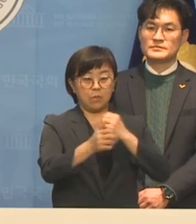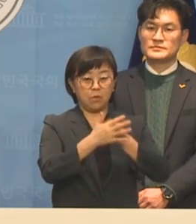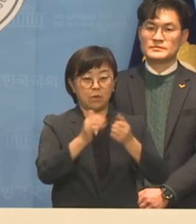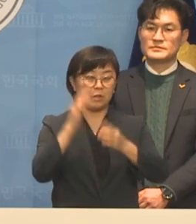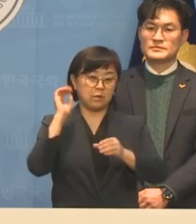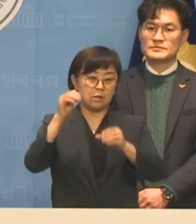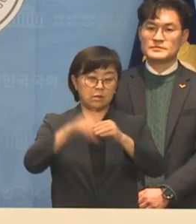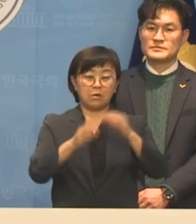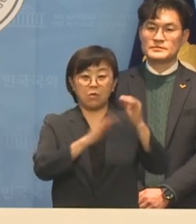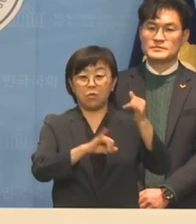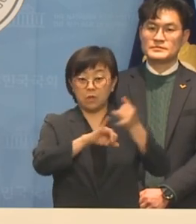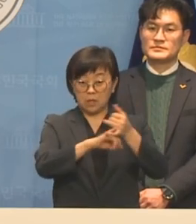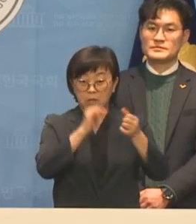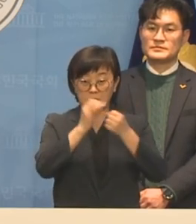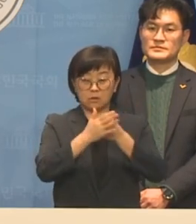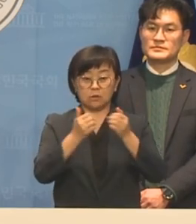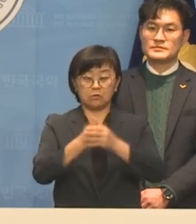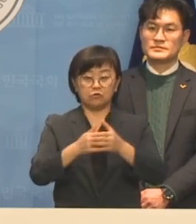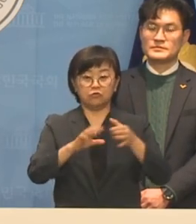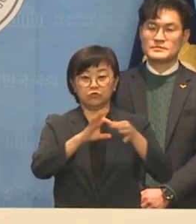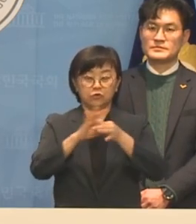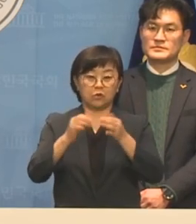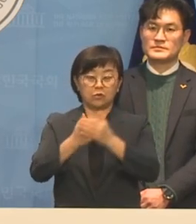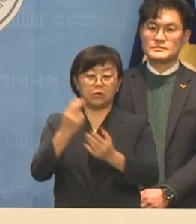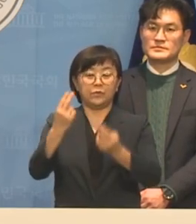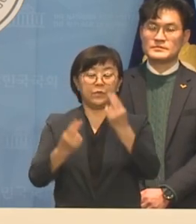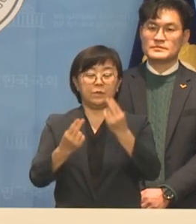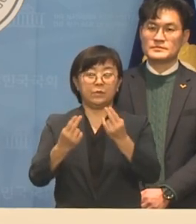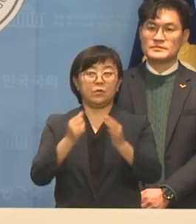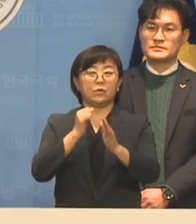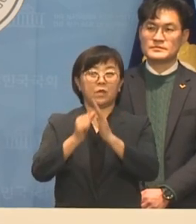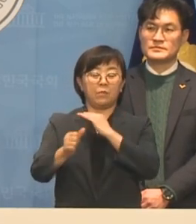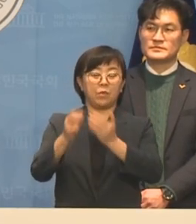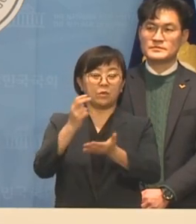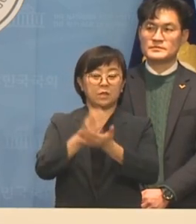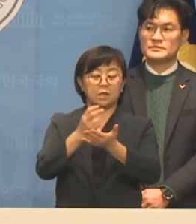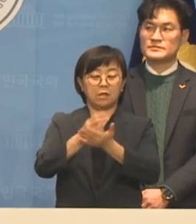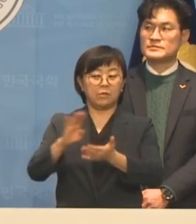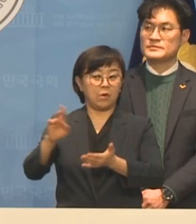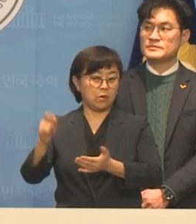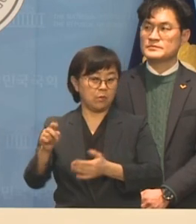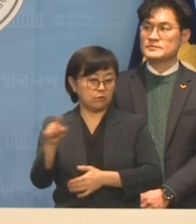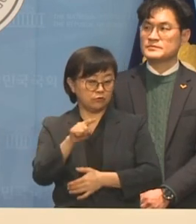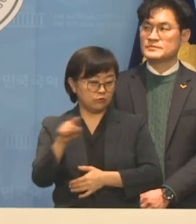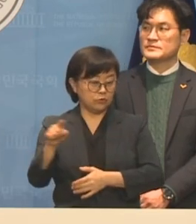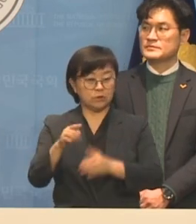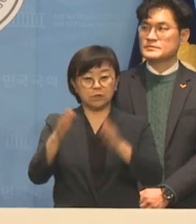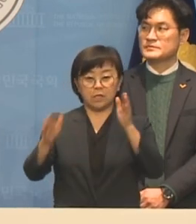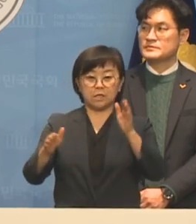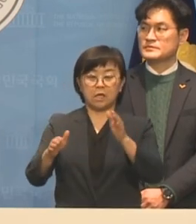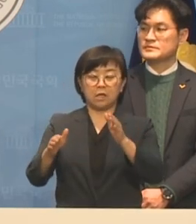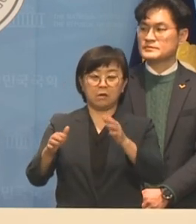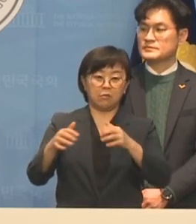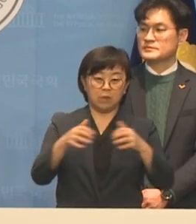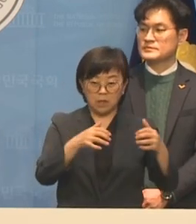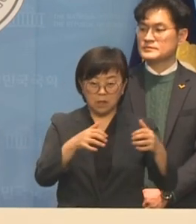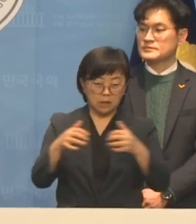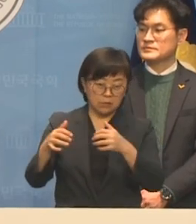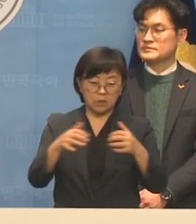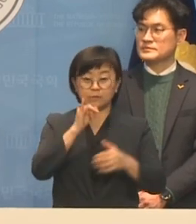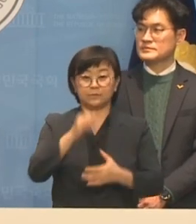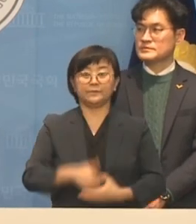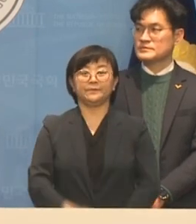대선 공약이었던 준연동형 비례대표제와 병립형 회기 사이에서 여전히 갈팡질팡하고